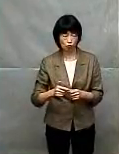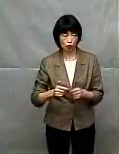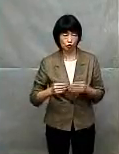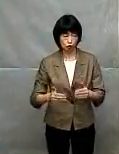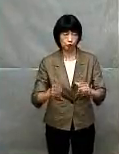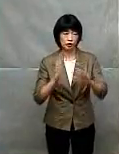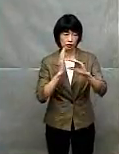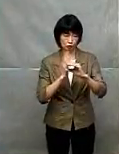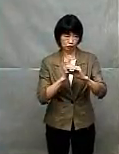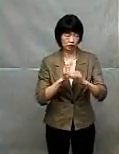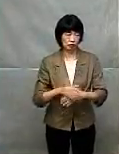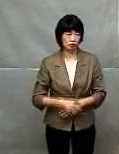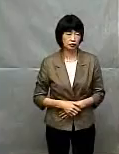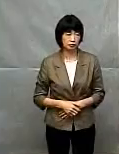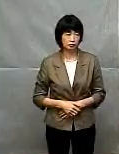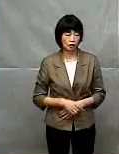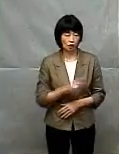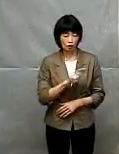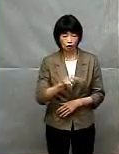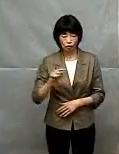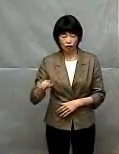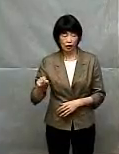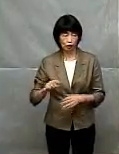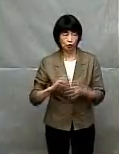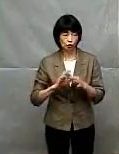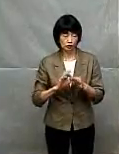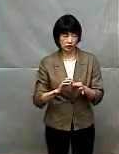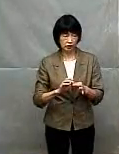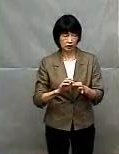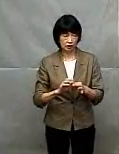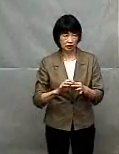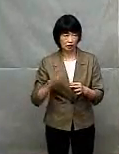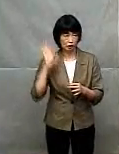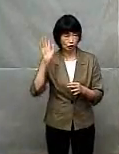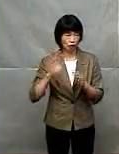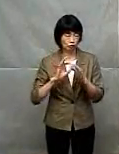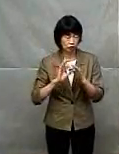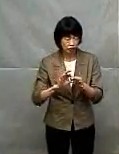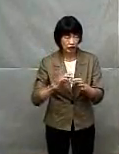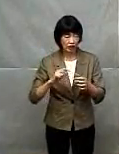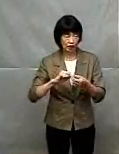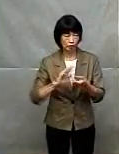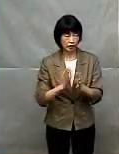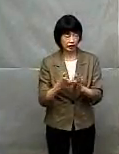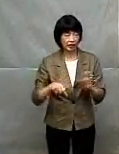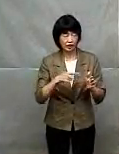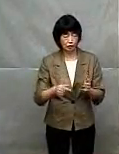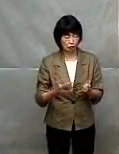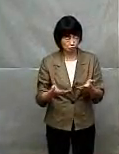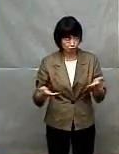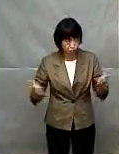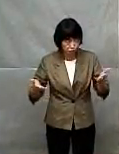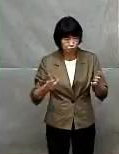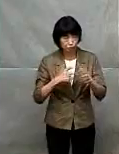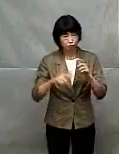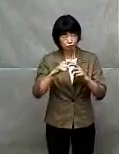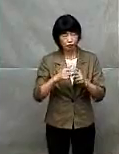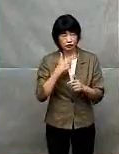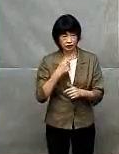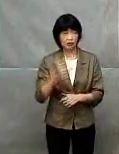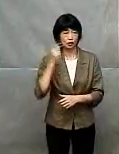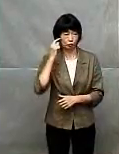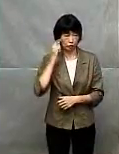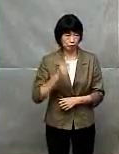ますので、これらを通して引き続き県内の機運を大いに醸成してまいりたいと考えております。